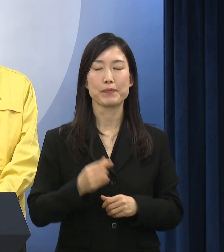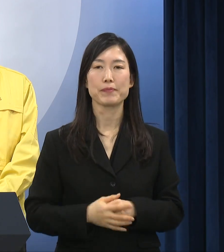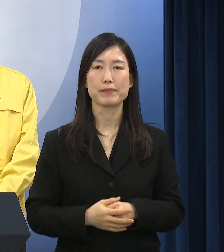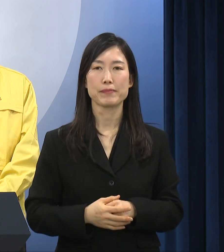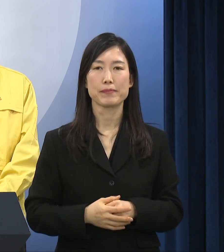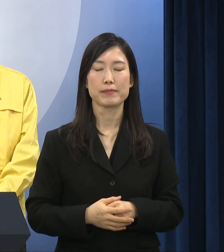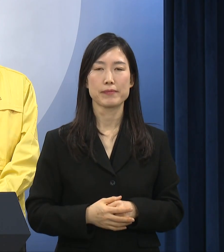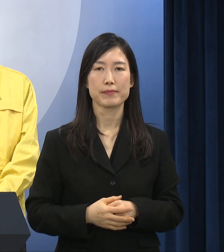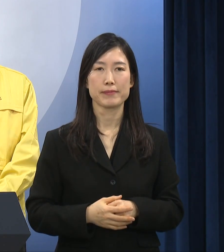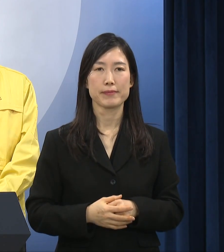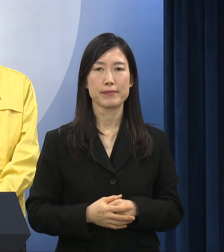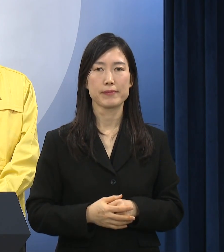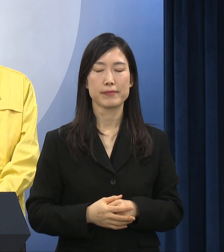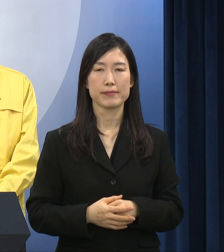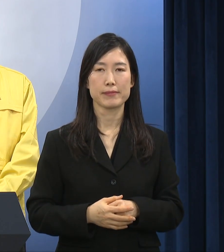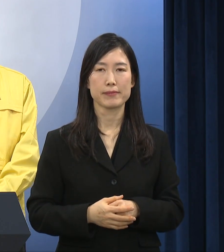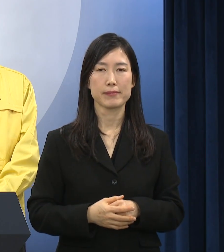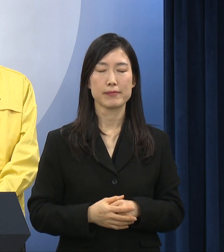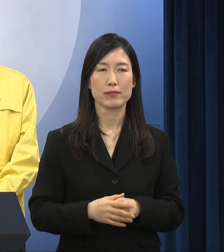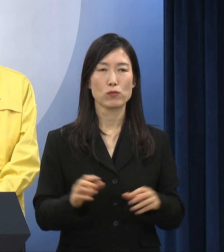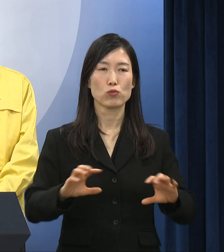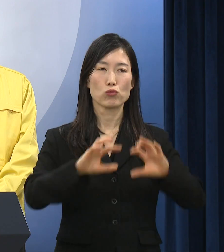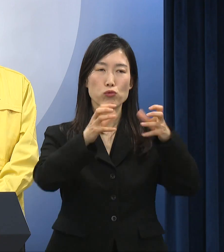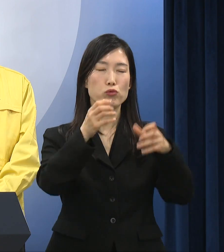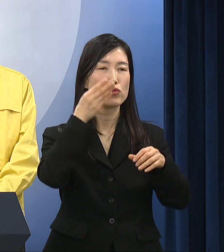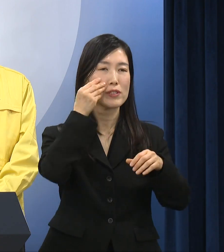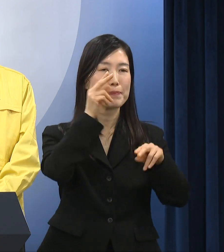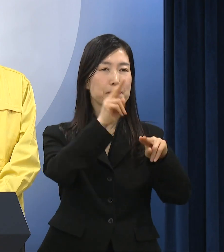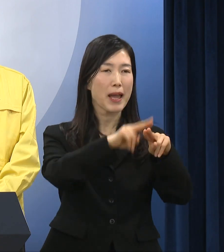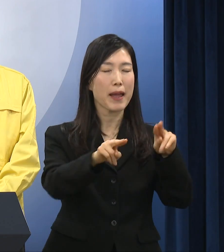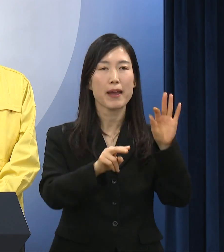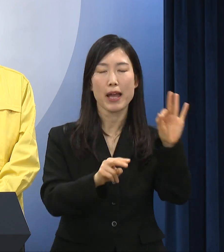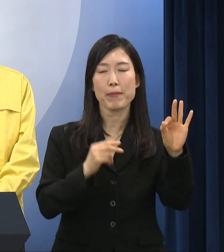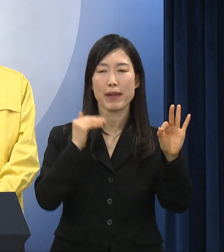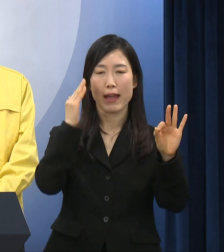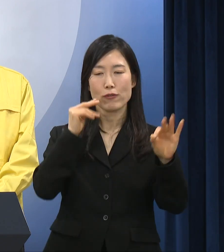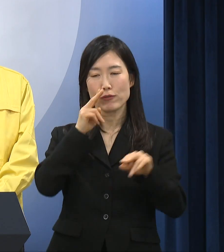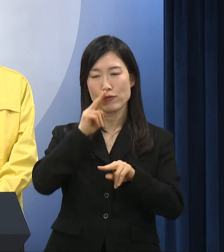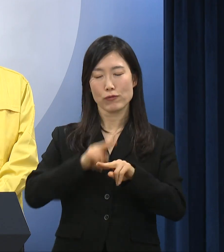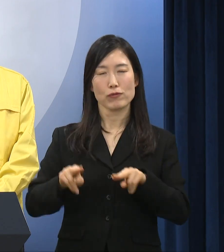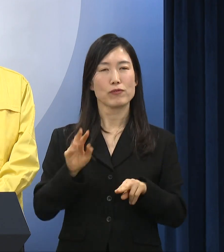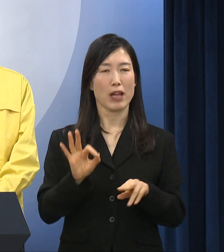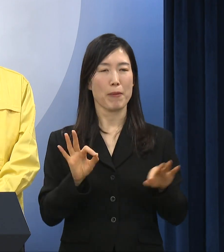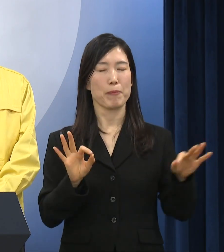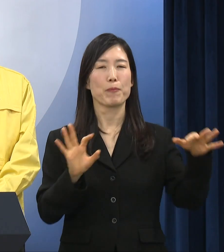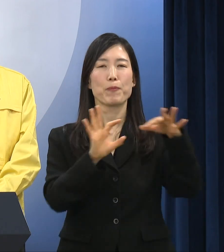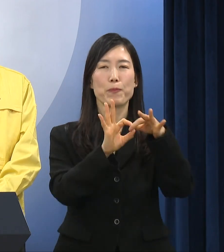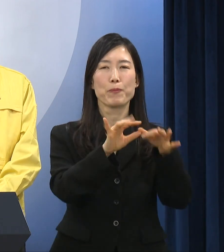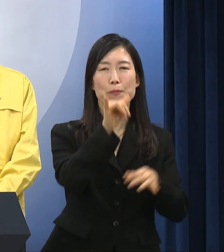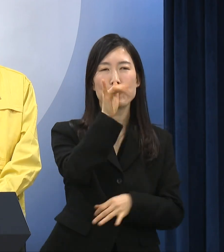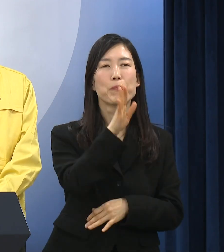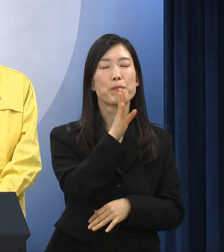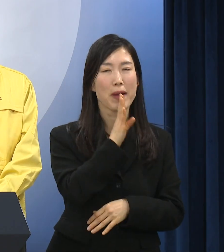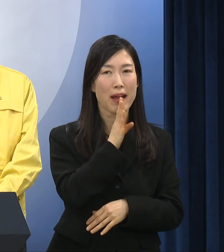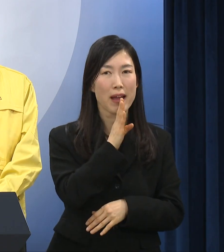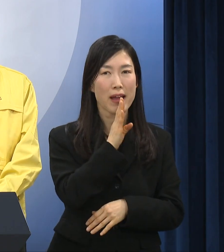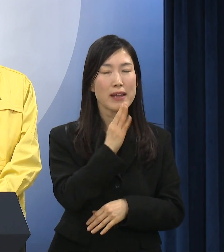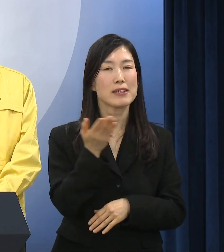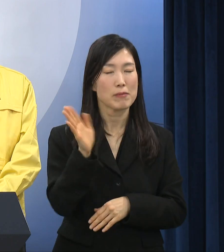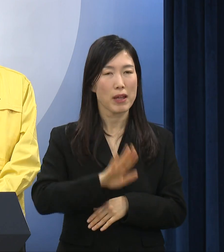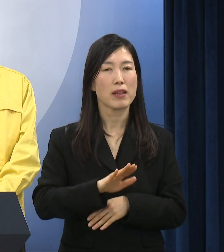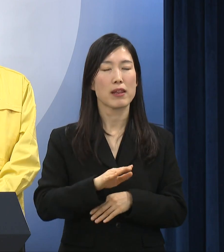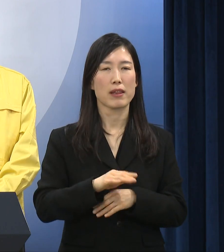국제 유가하고 같이 연동해서 움직이겠습니다만 수급과 관련해서는 명확히 말씀드릴 수 있는